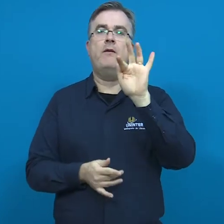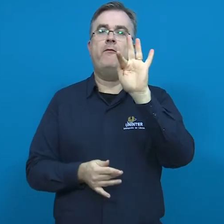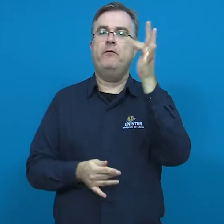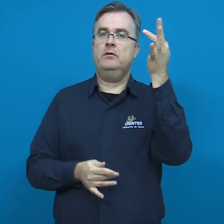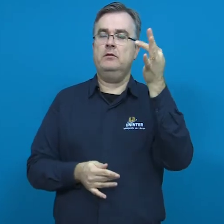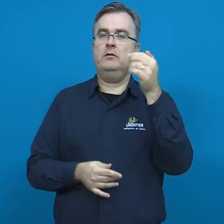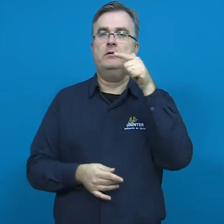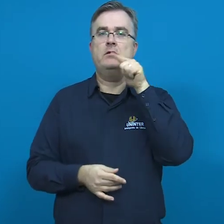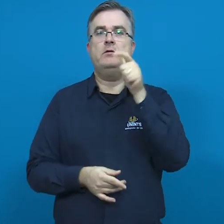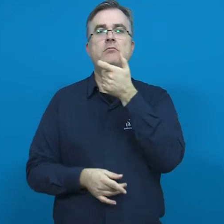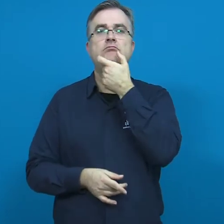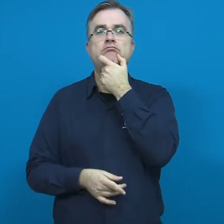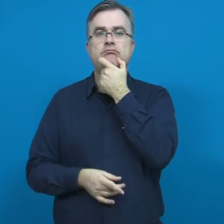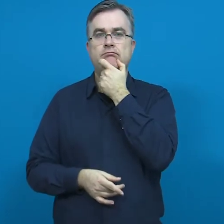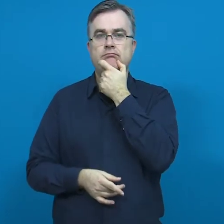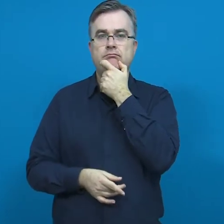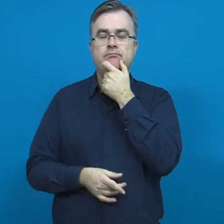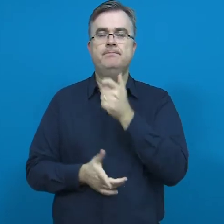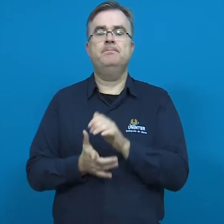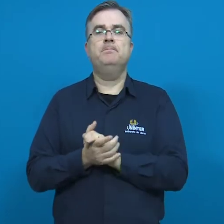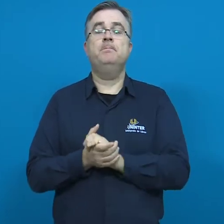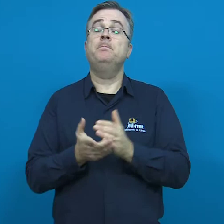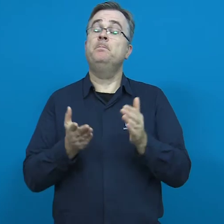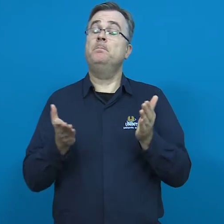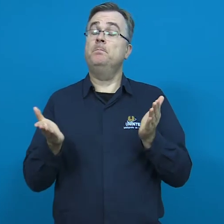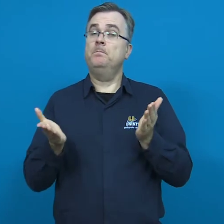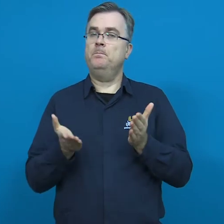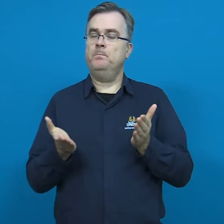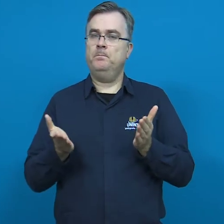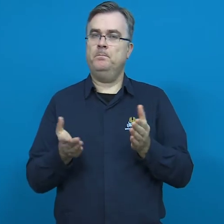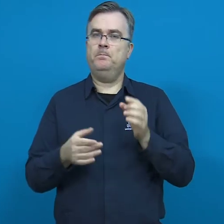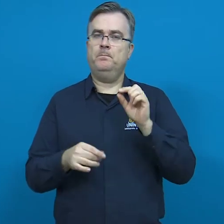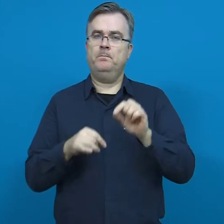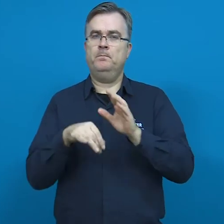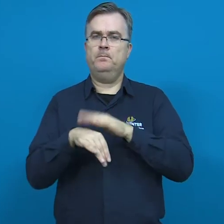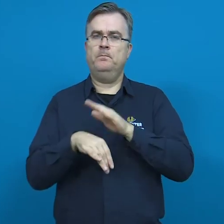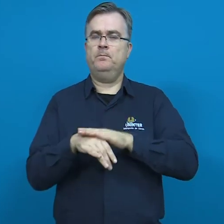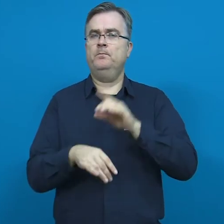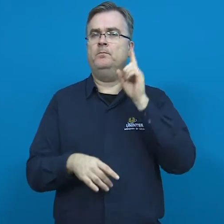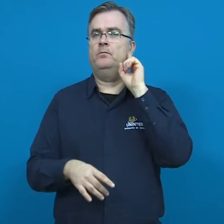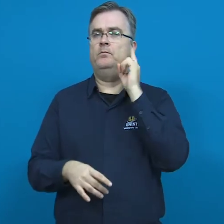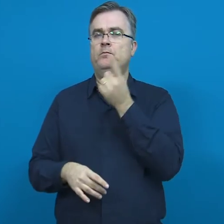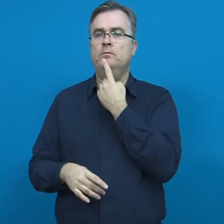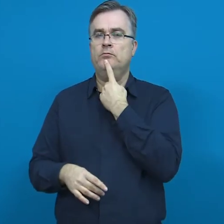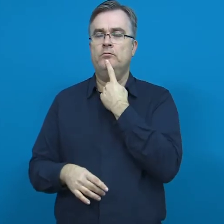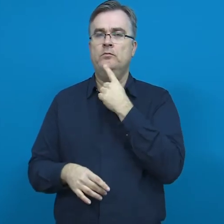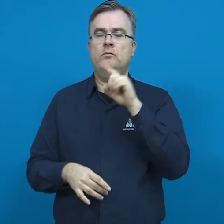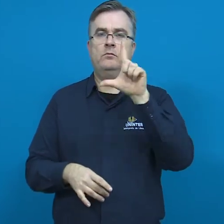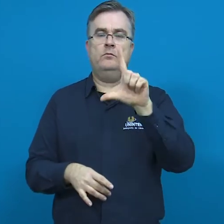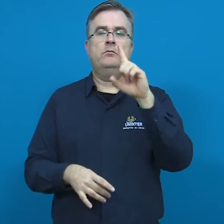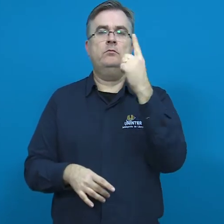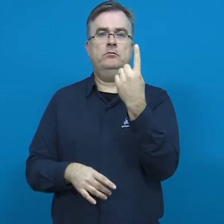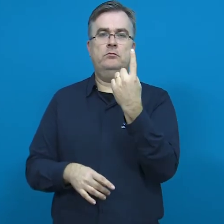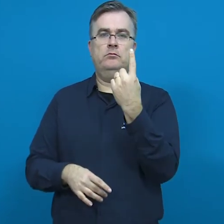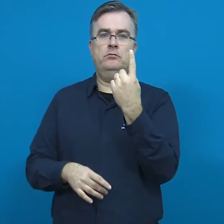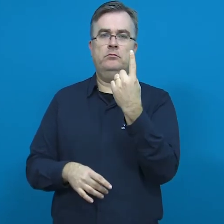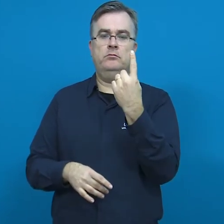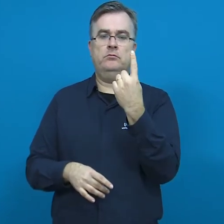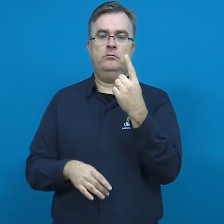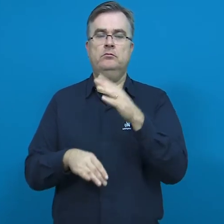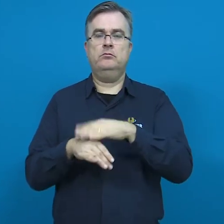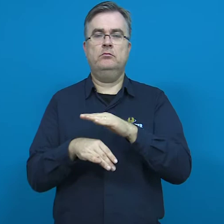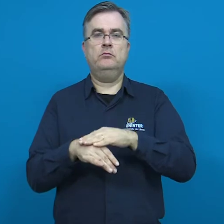a língua francesa ou a língua inglesa. Agora, para os surdos, a